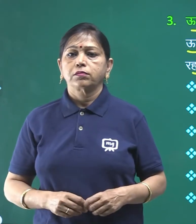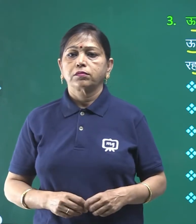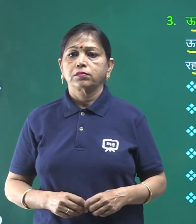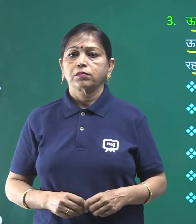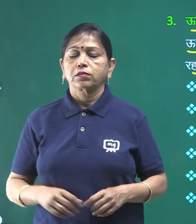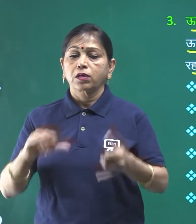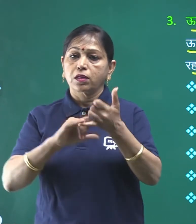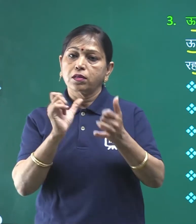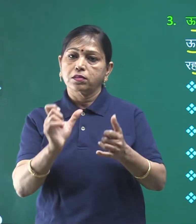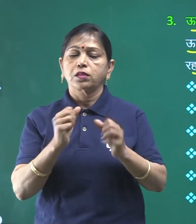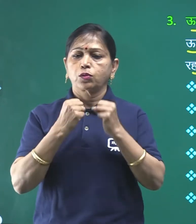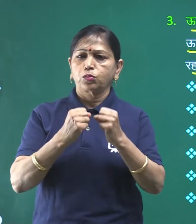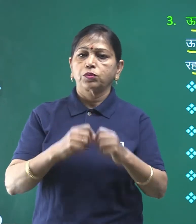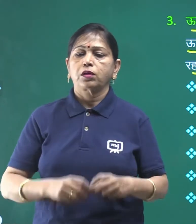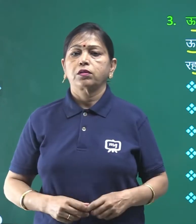स्थित ऊर्जा,